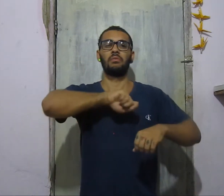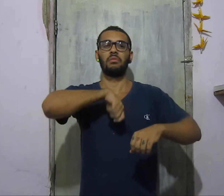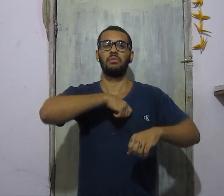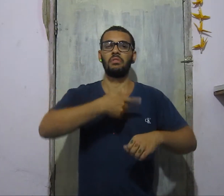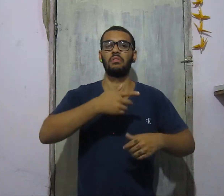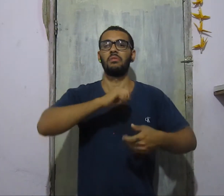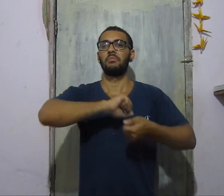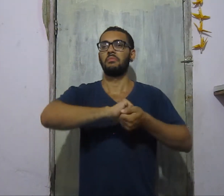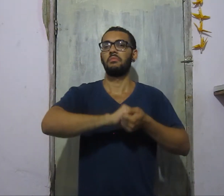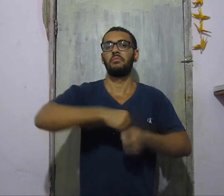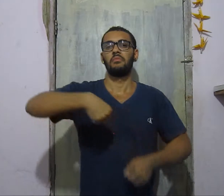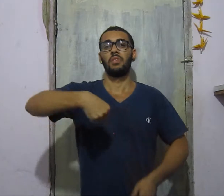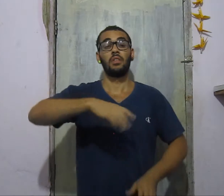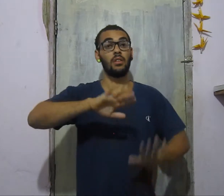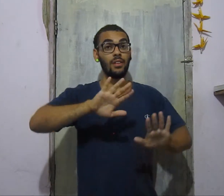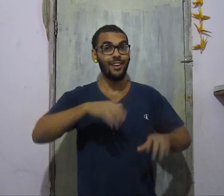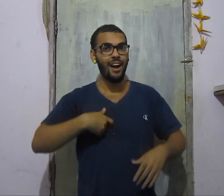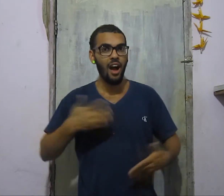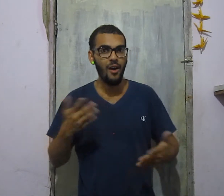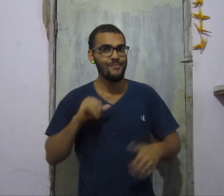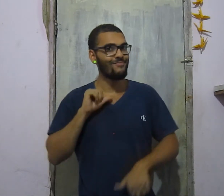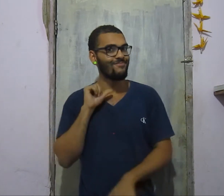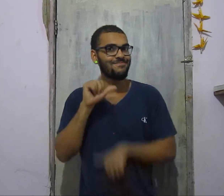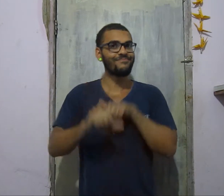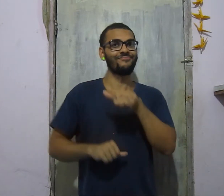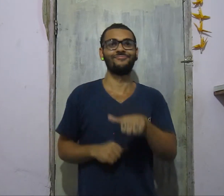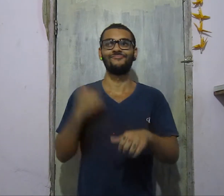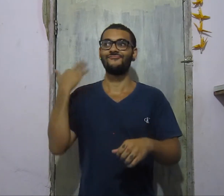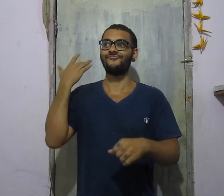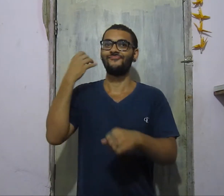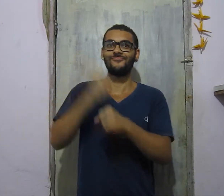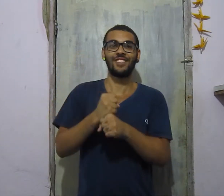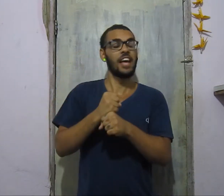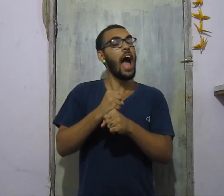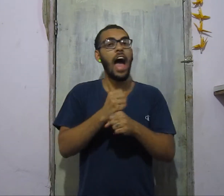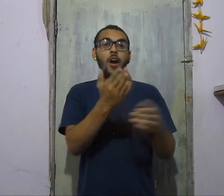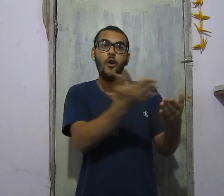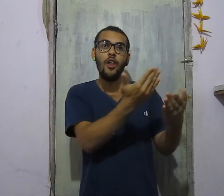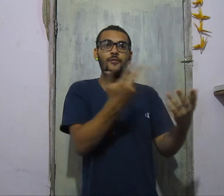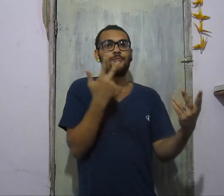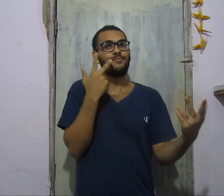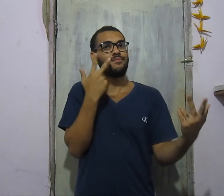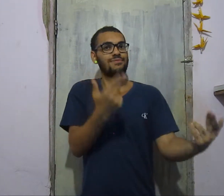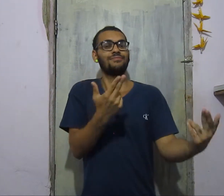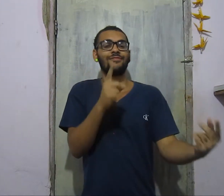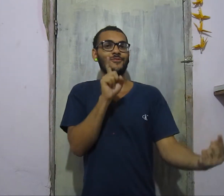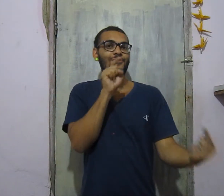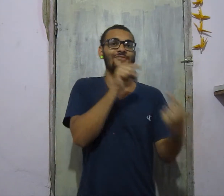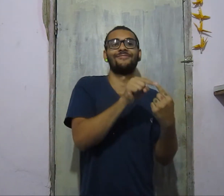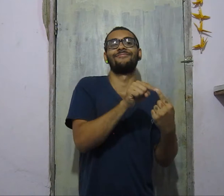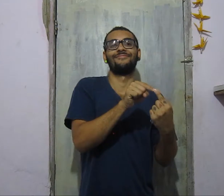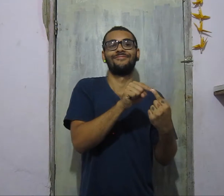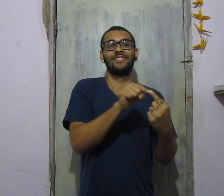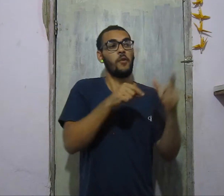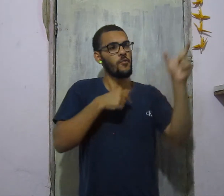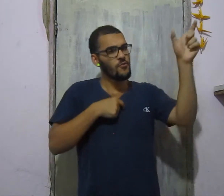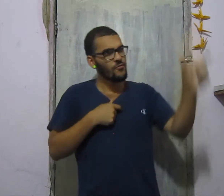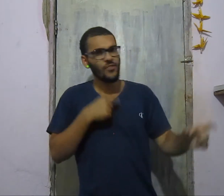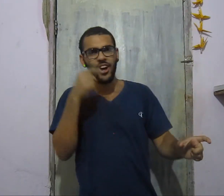limpando, cozinhando, arrumando a casa, mas isso vem mudando com o tempo, né? E a história vai em direção